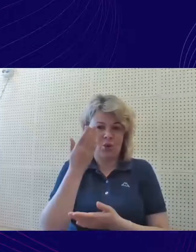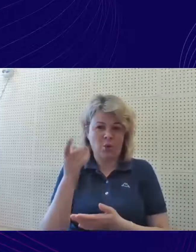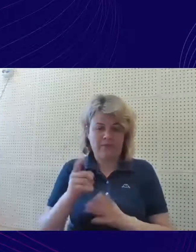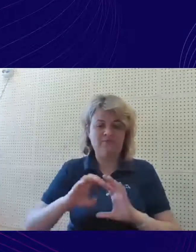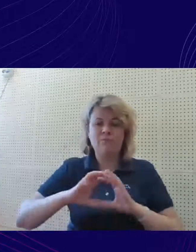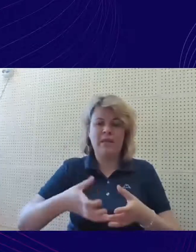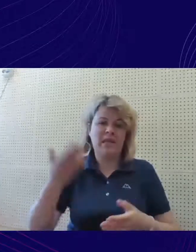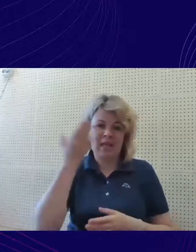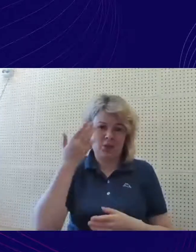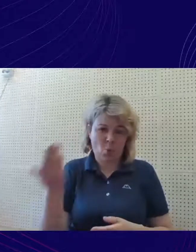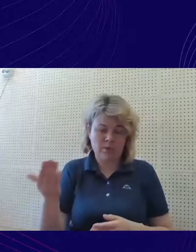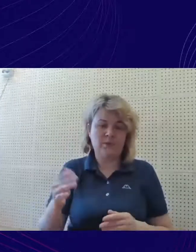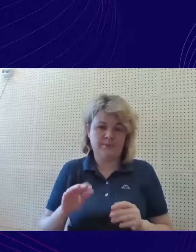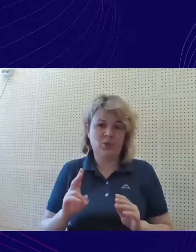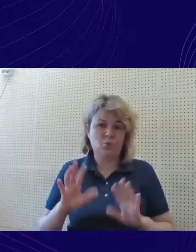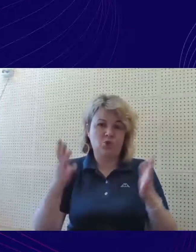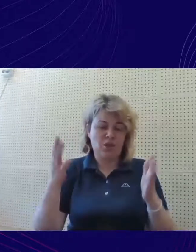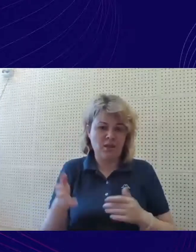киномире, да, случившаяся. И